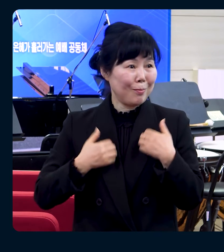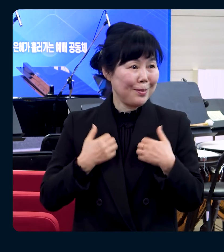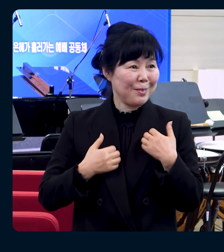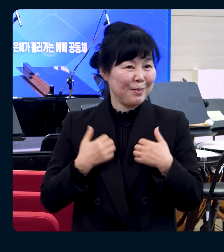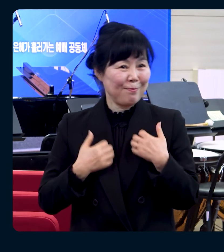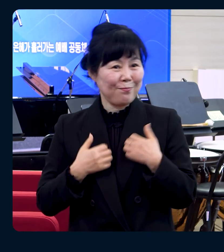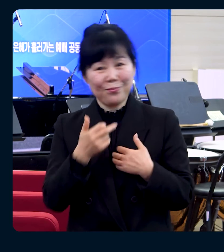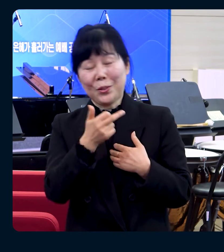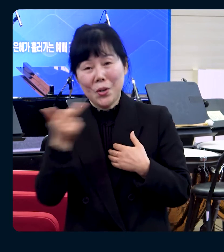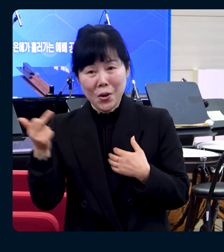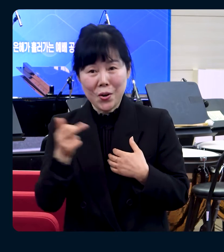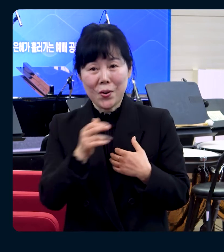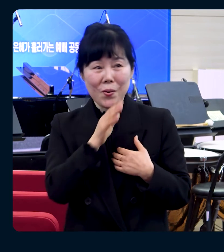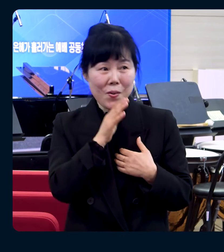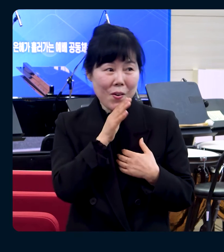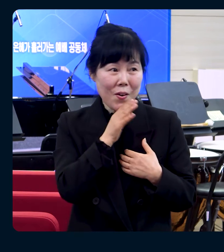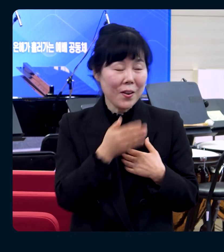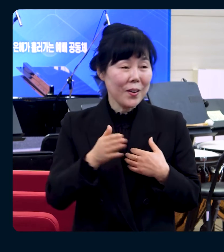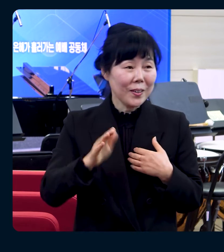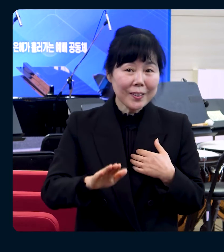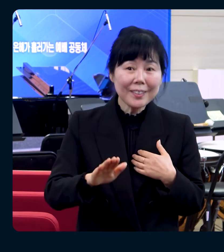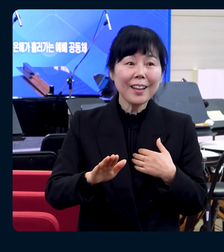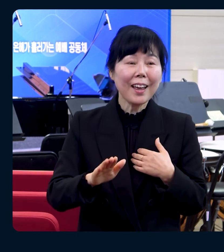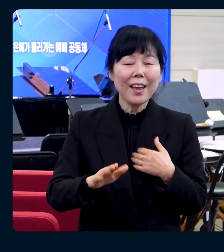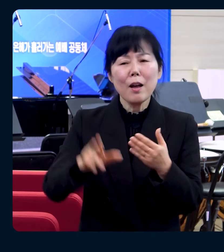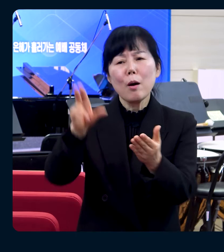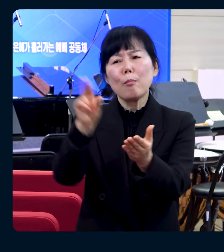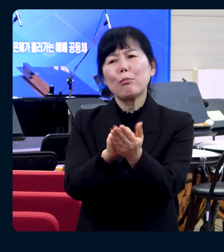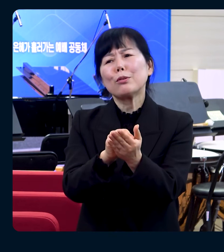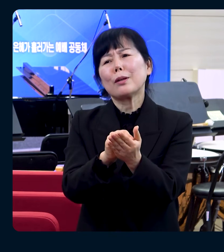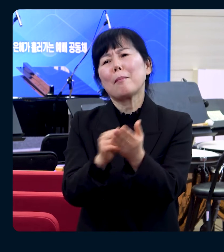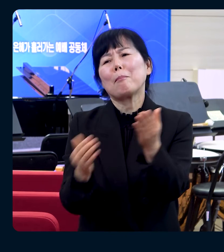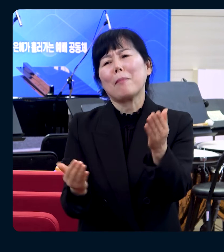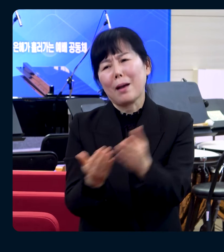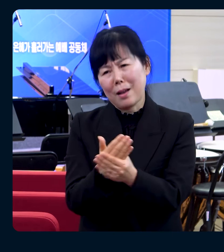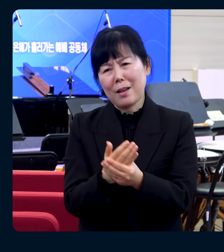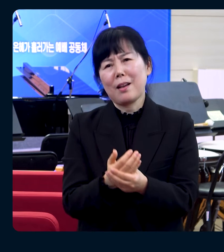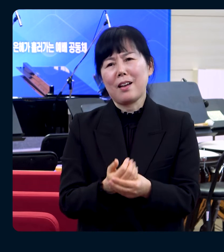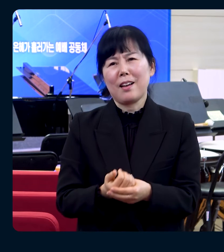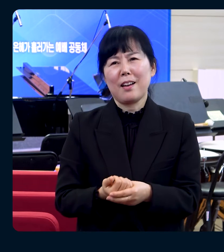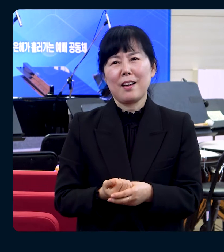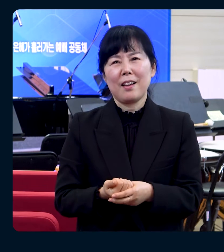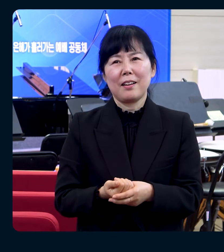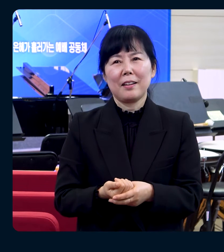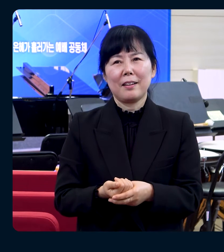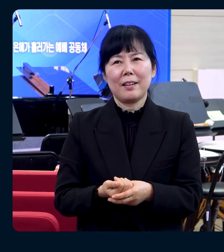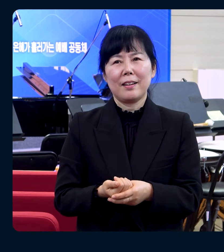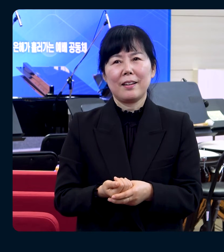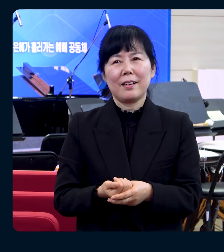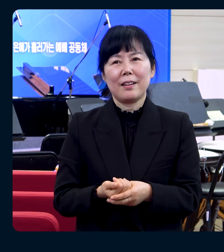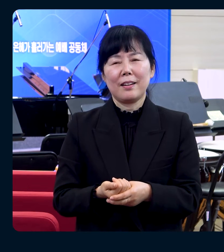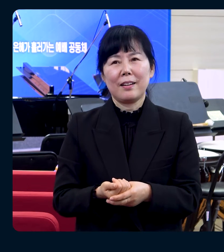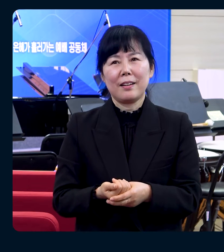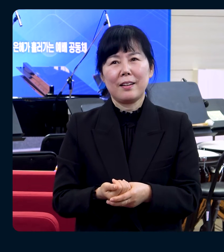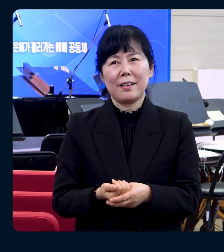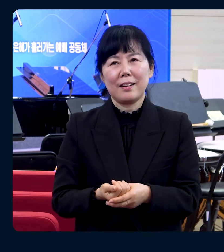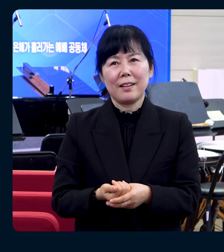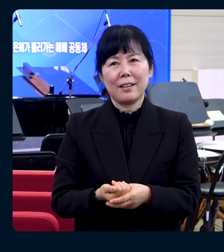하나님이 주신 기쁨이 너무 충만한데, 그런데 문제가 일어났습니다.